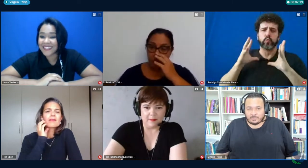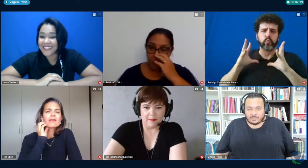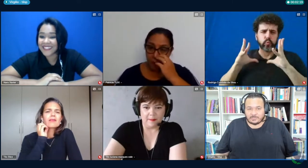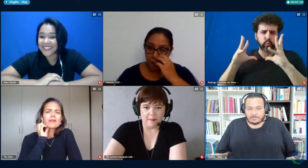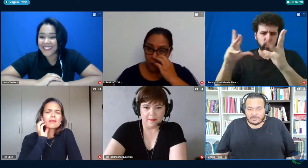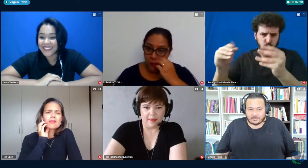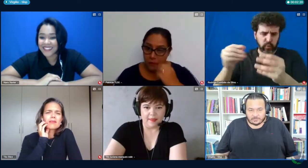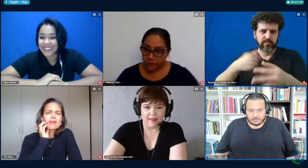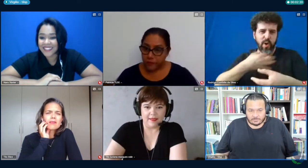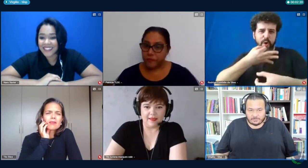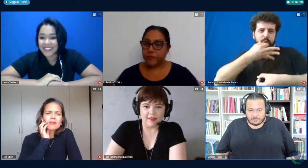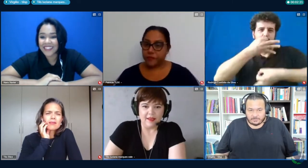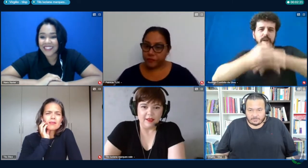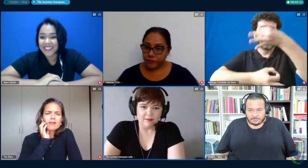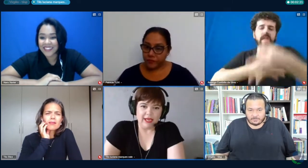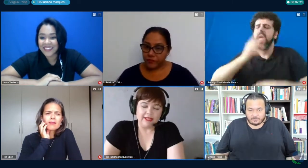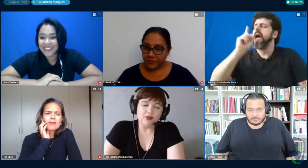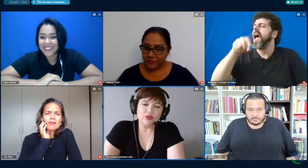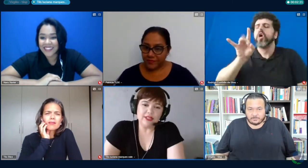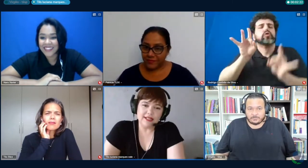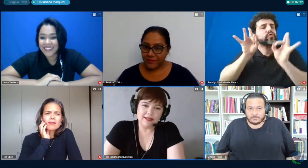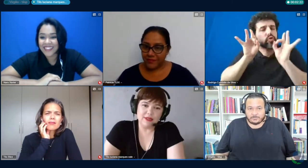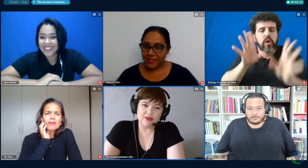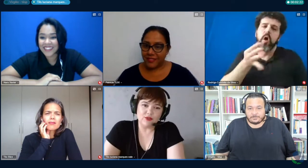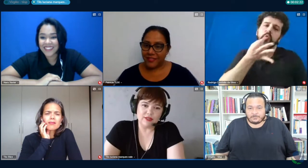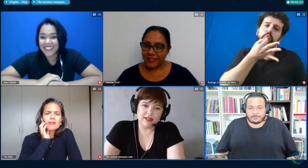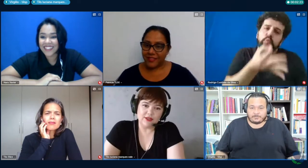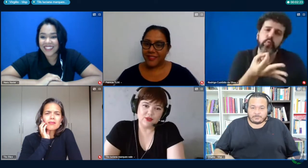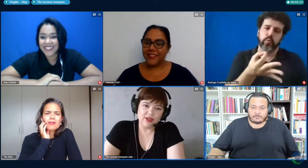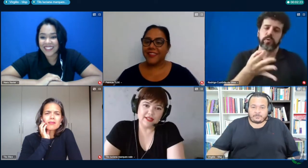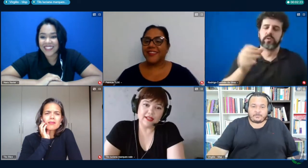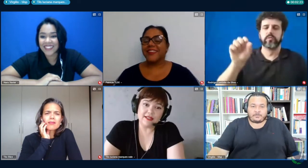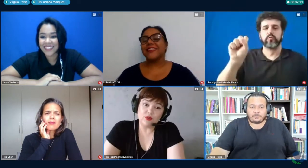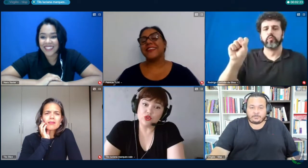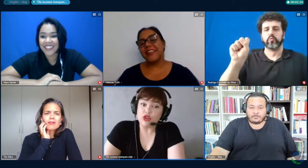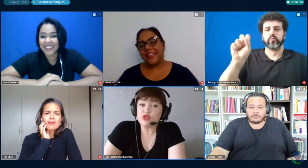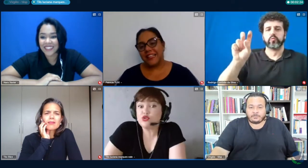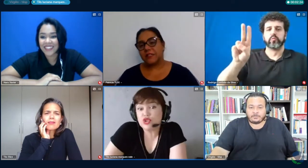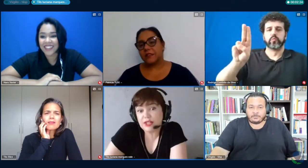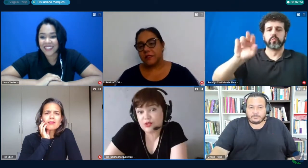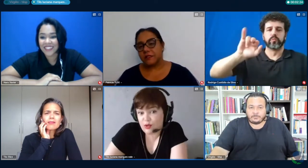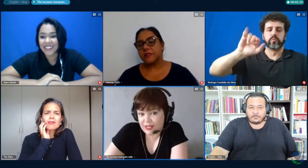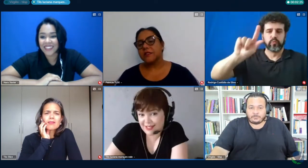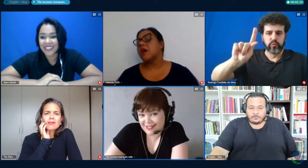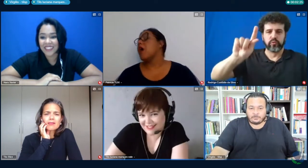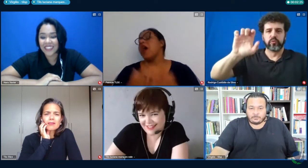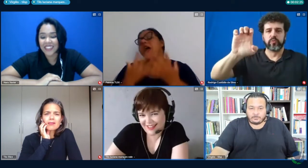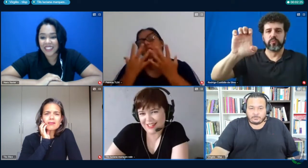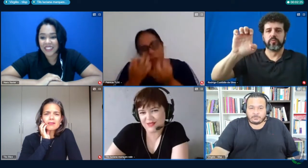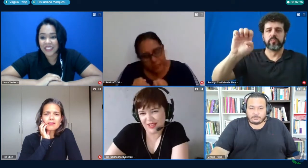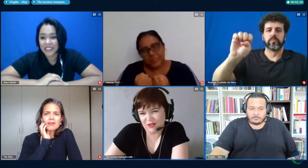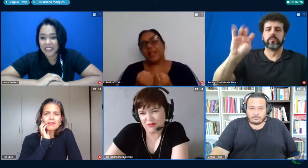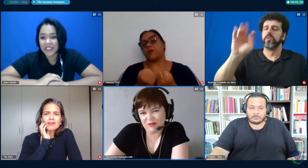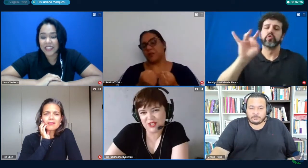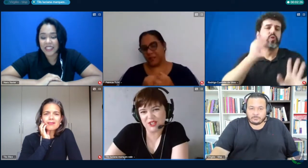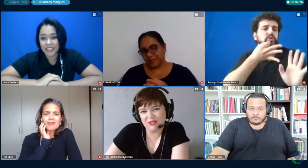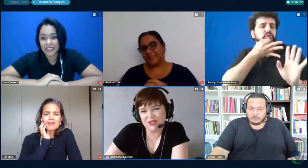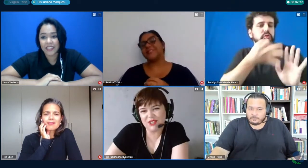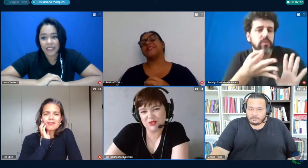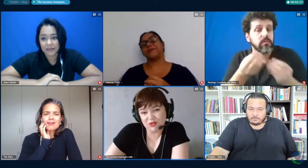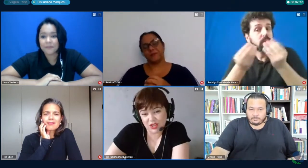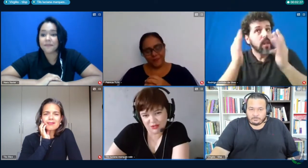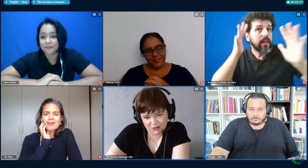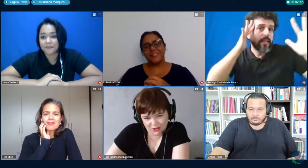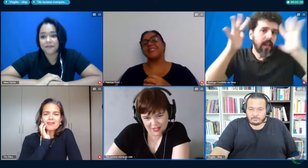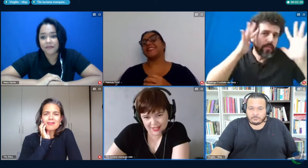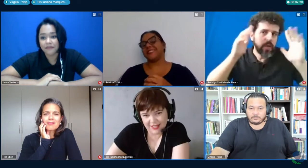sua participação. Bem, então todas as minhas considerações, elas são só sugestões. Elas vêm como título